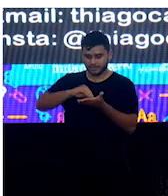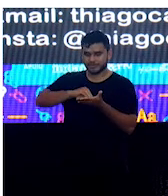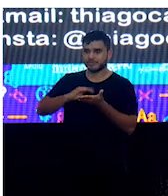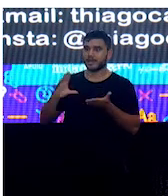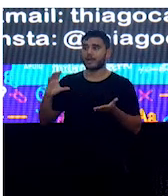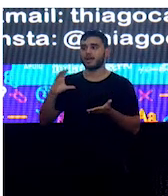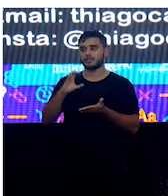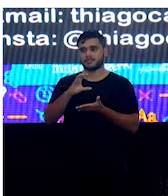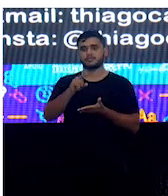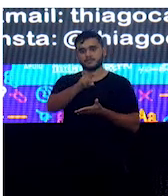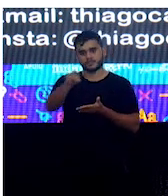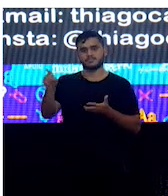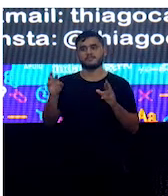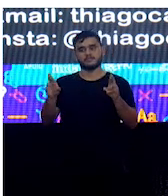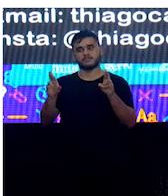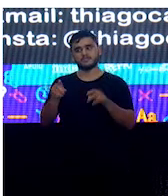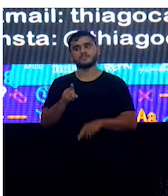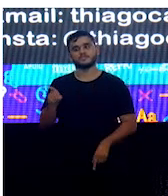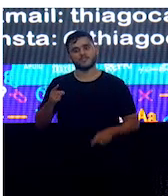câncer.